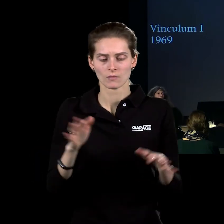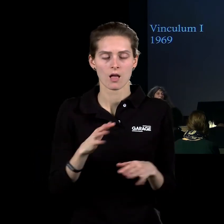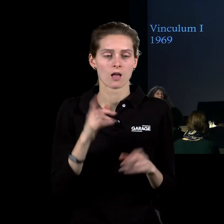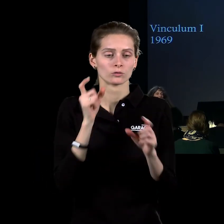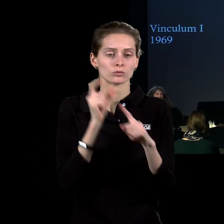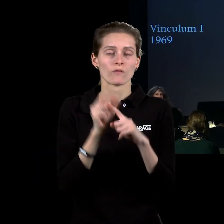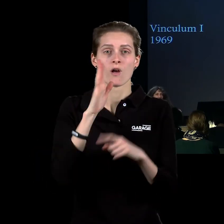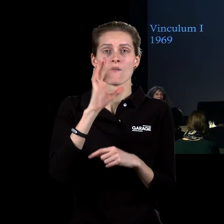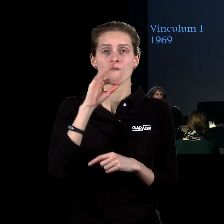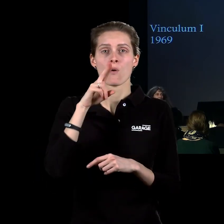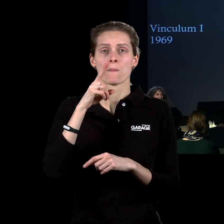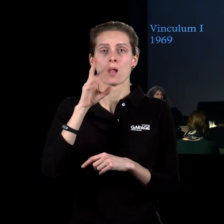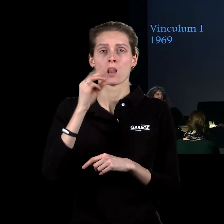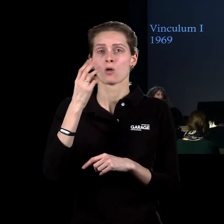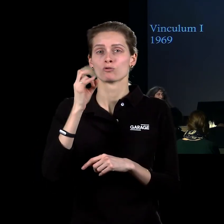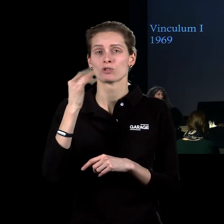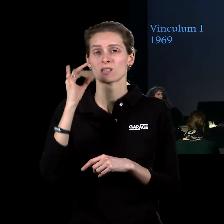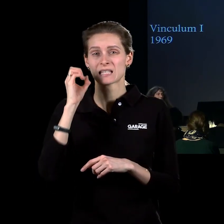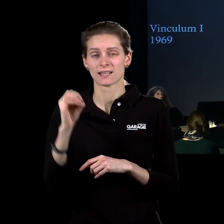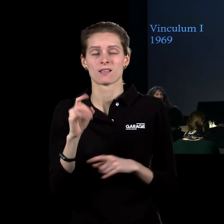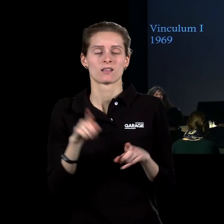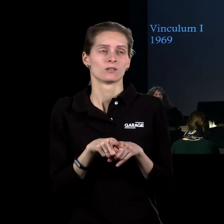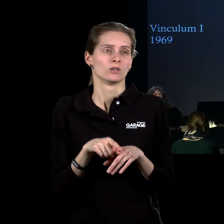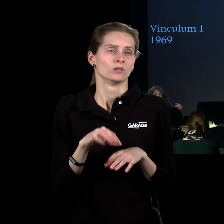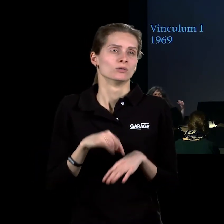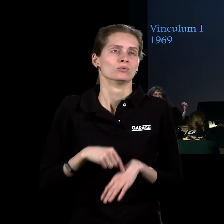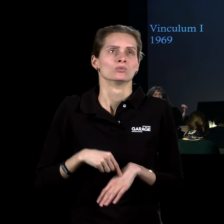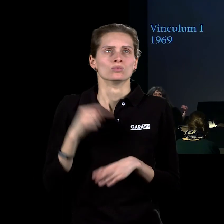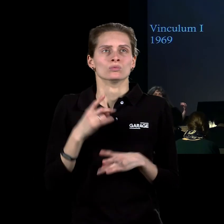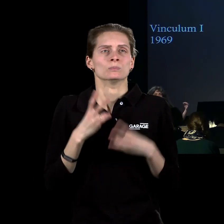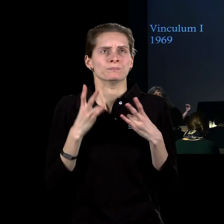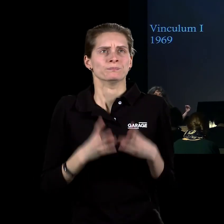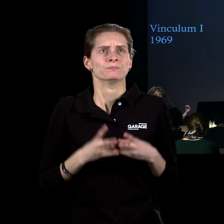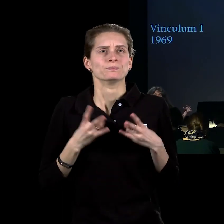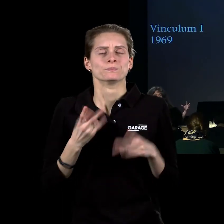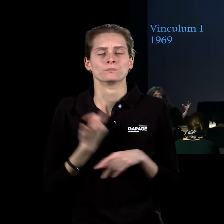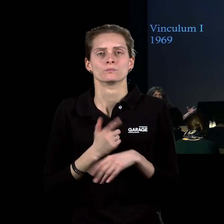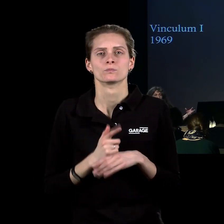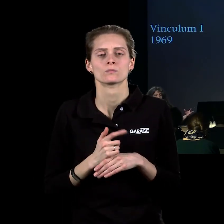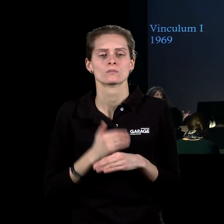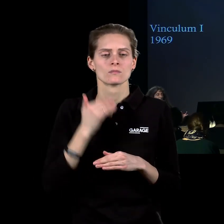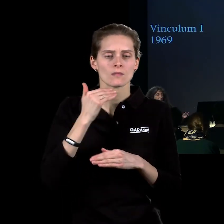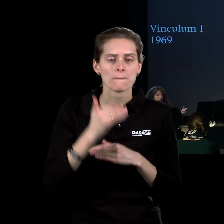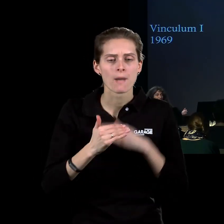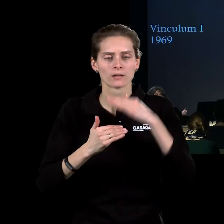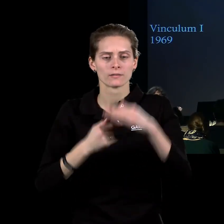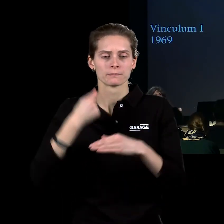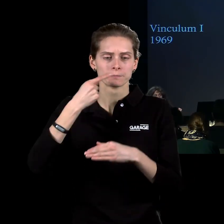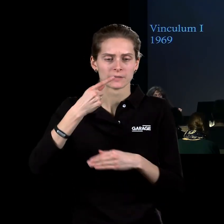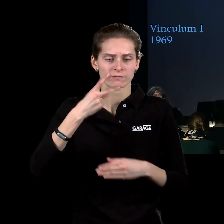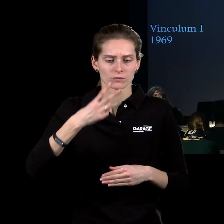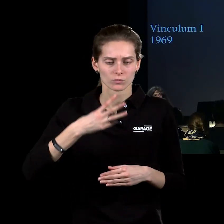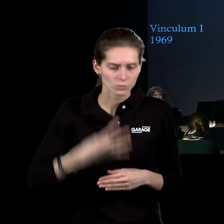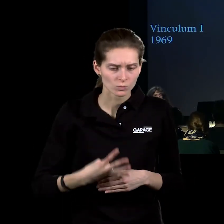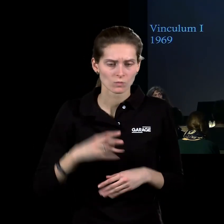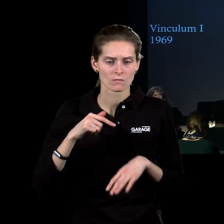очень буквальным. Это действительно как история про то, как идея, схема, последовательность, алгоритм обретает